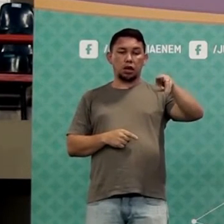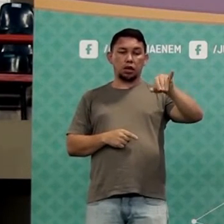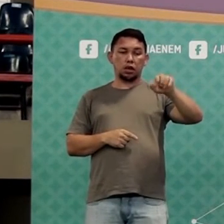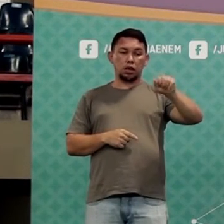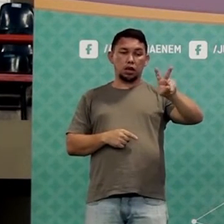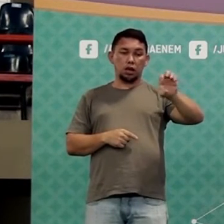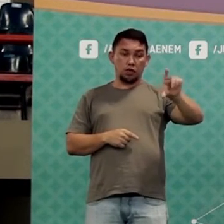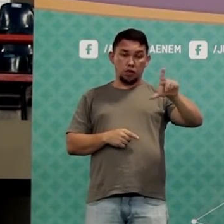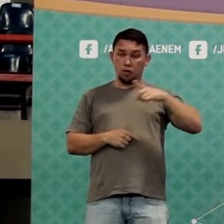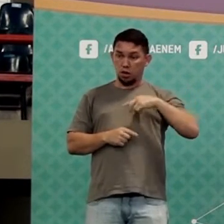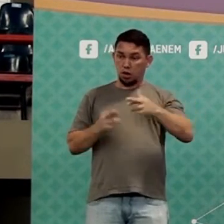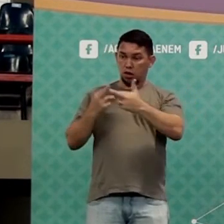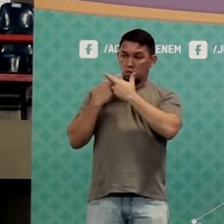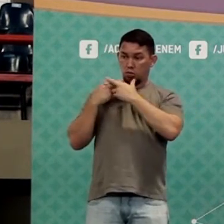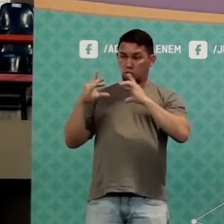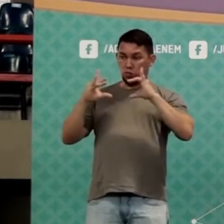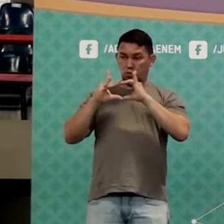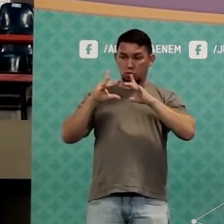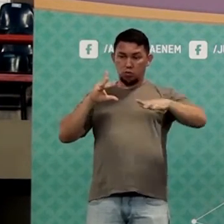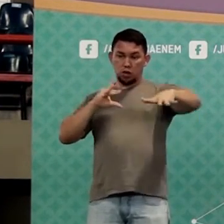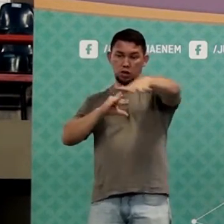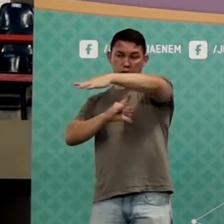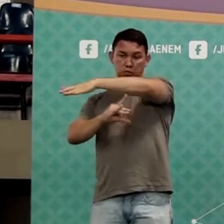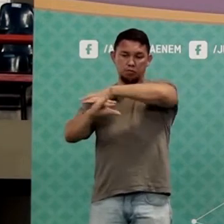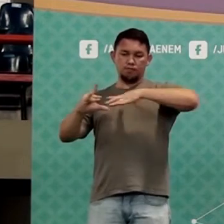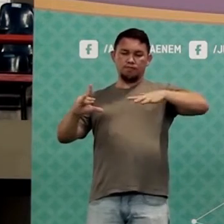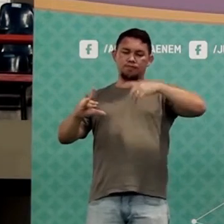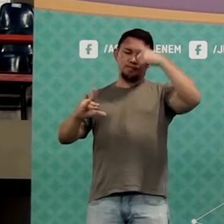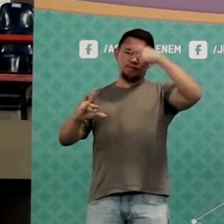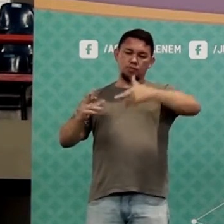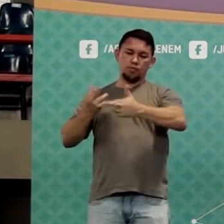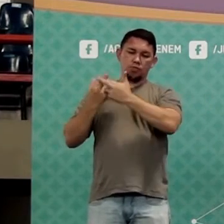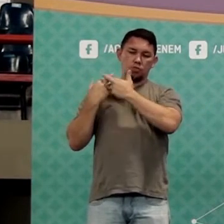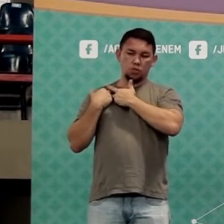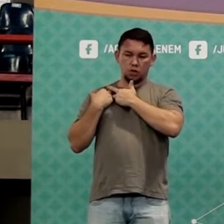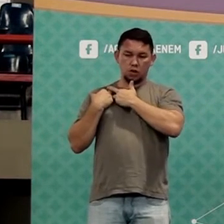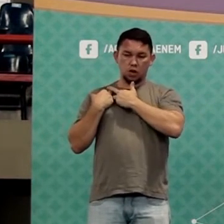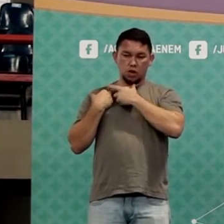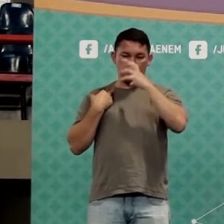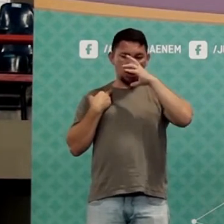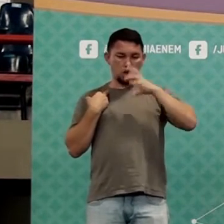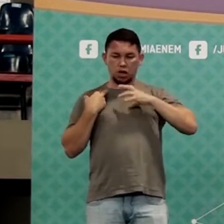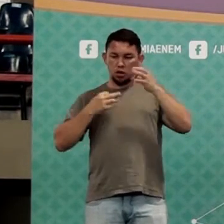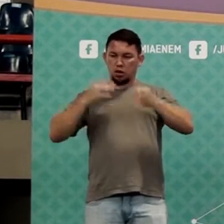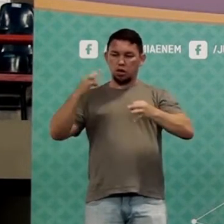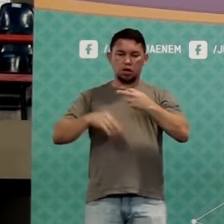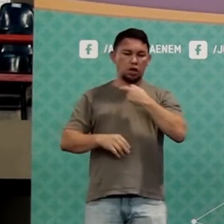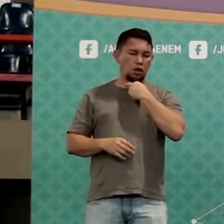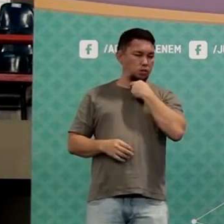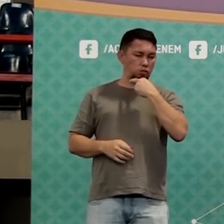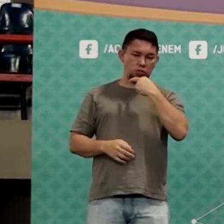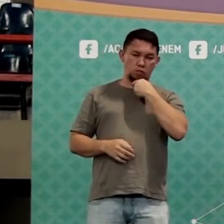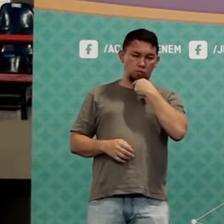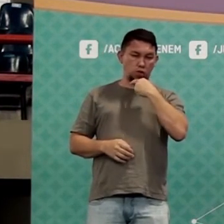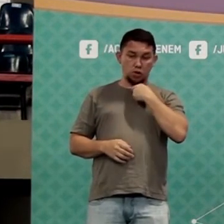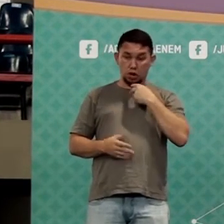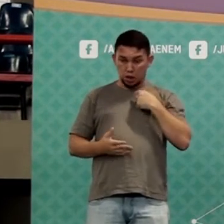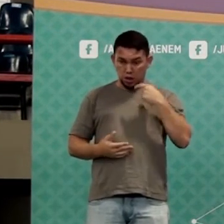por tudo, ele tem que ter o direito de não ser julgado, ó. O rei